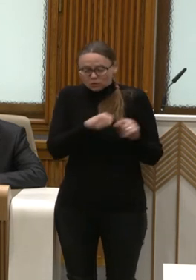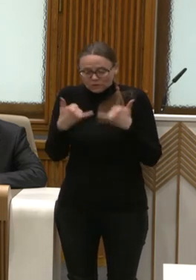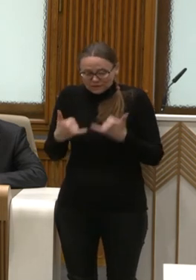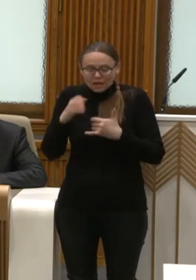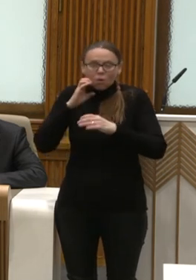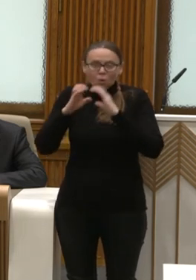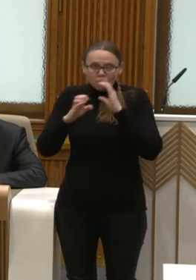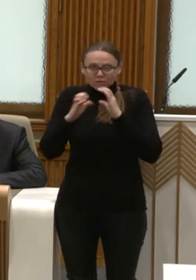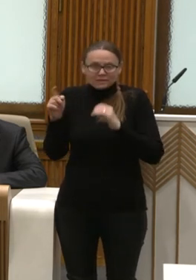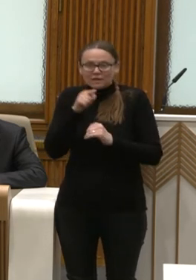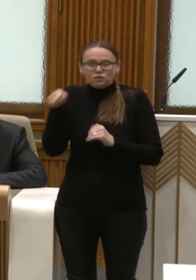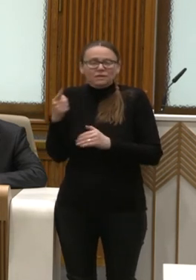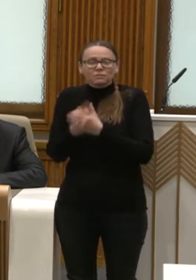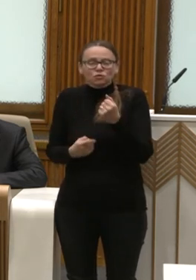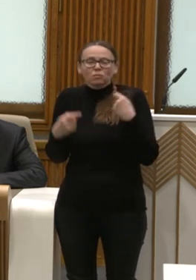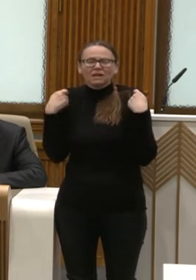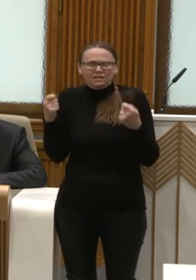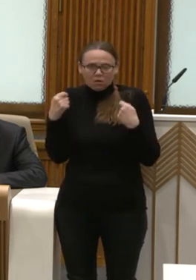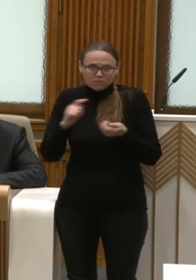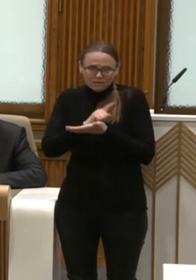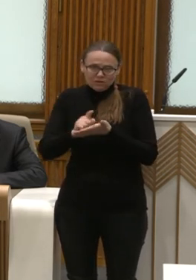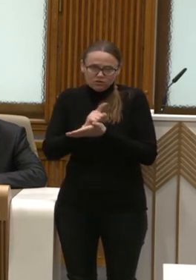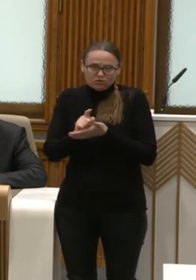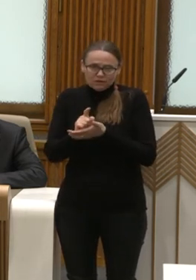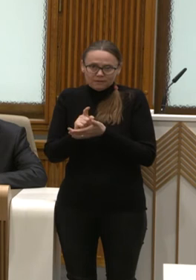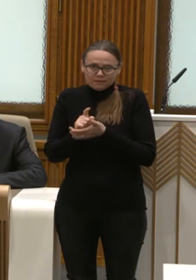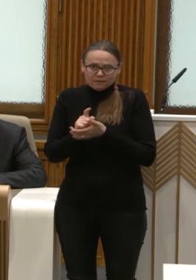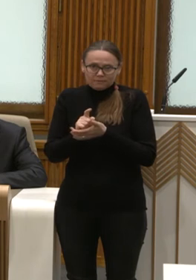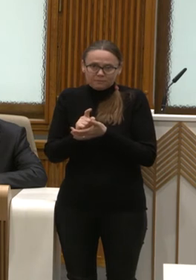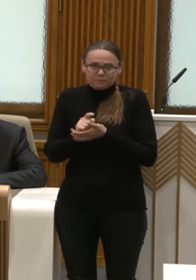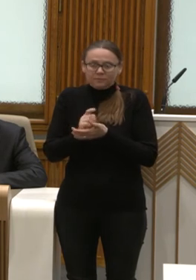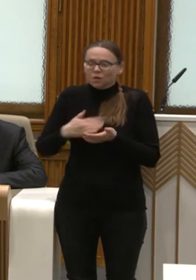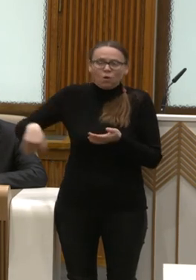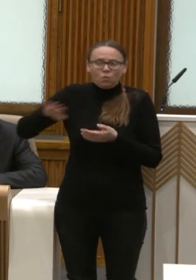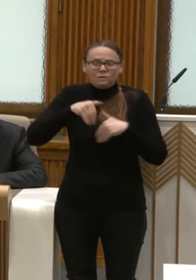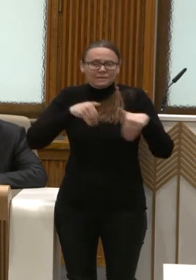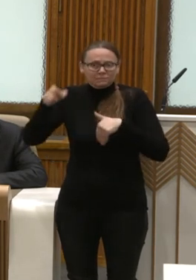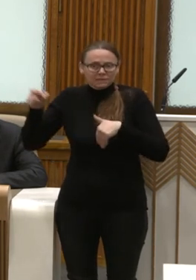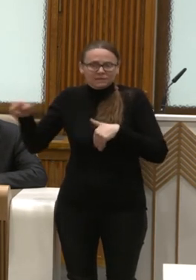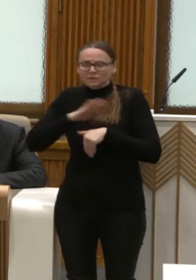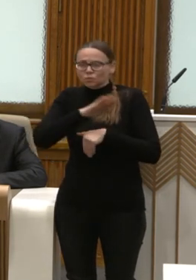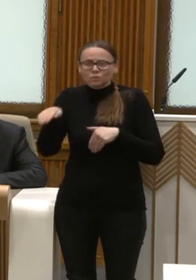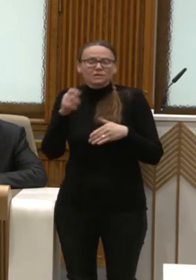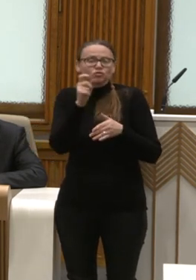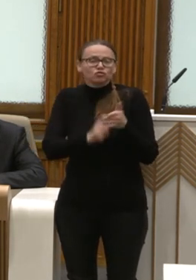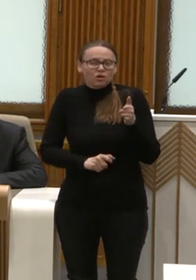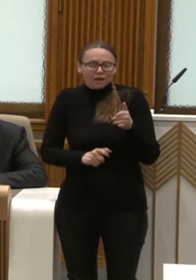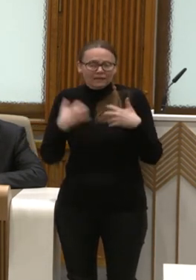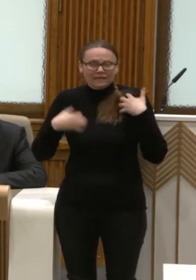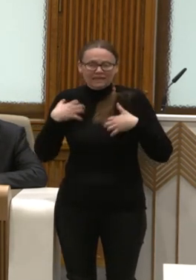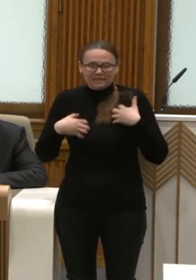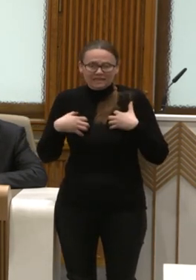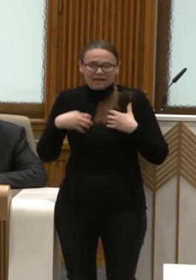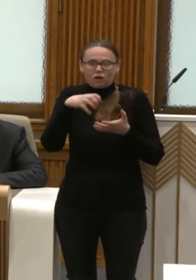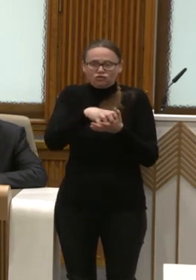komunicirali in so s tem izgubljali dragocen čas, ker vsi ministri, vsi člani kriznega